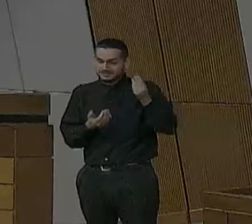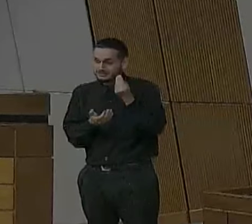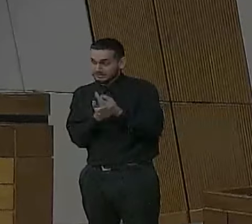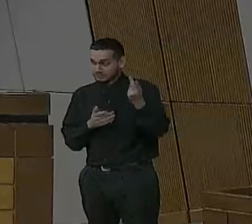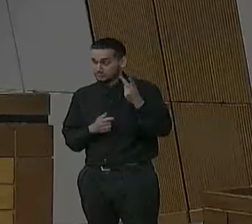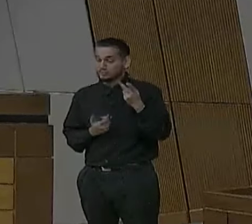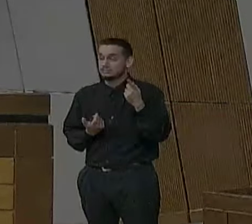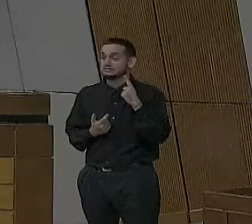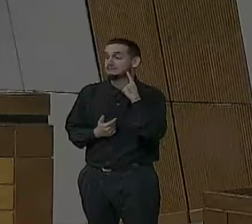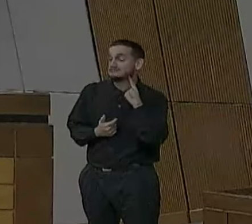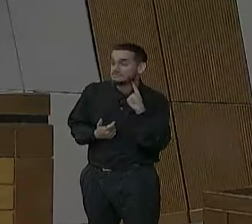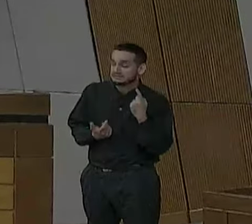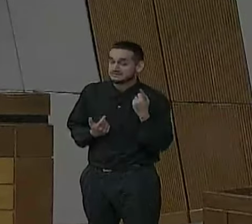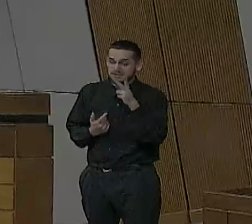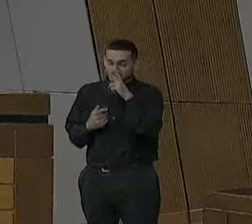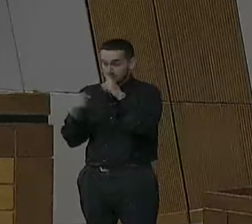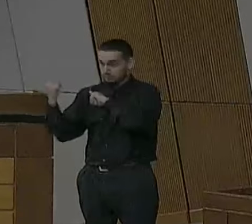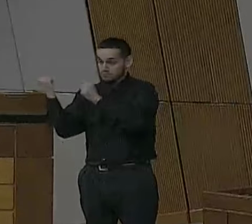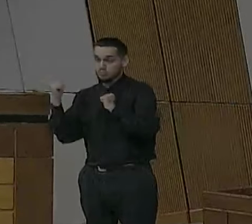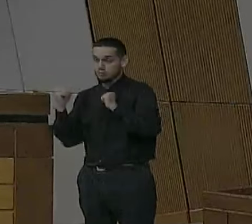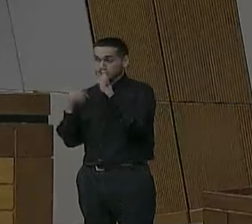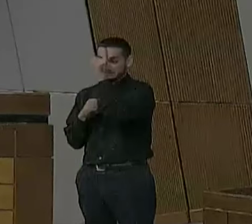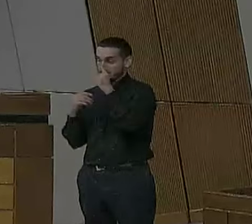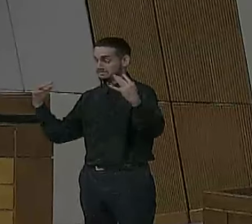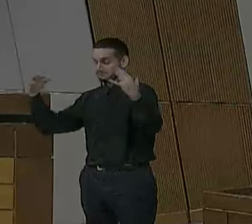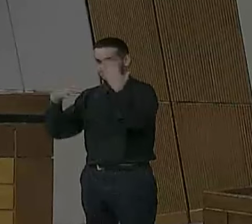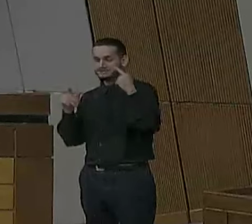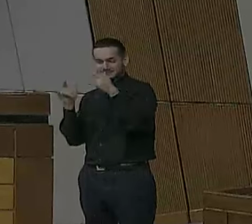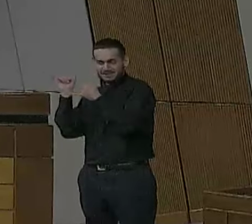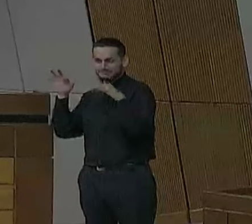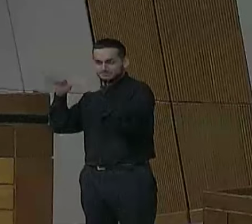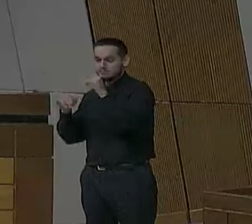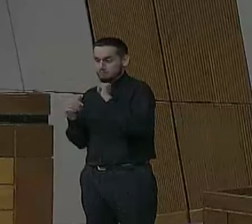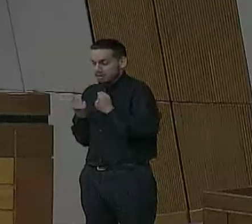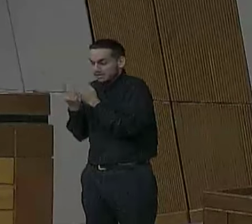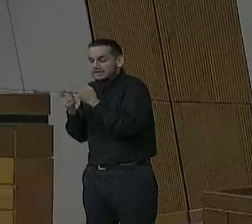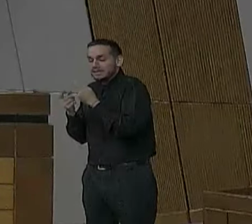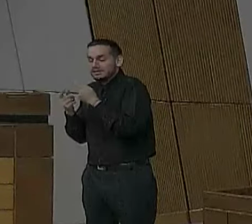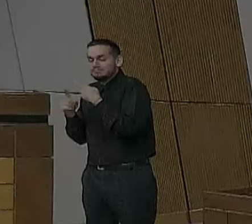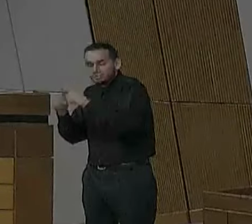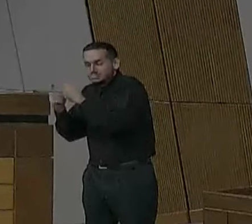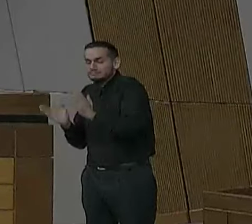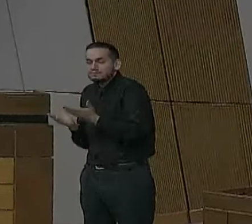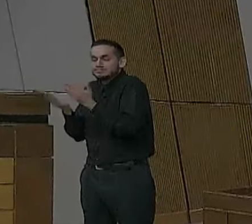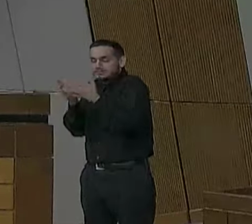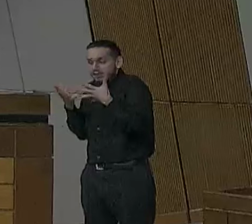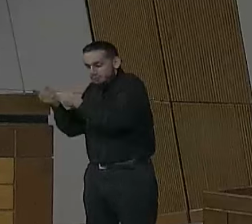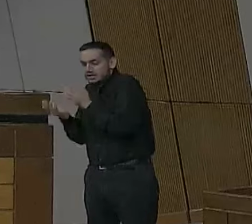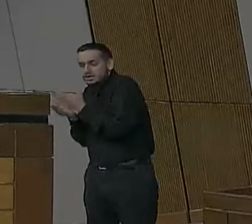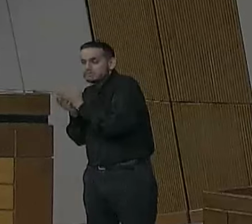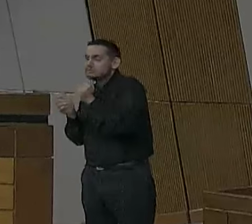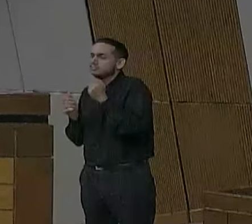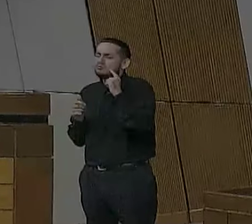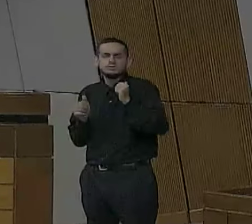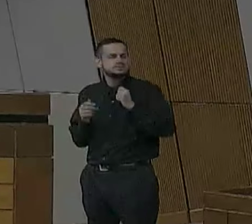porque está empoderando a un montón de lideresas con discapacidad, ¿verdad? Estamos desde la Fundación Saraqui, junto con